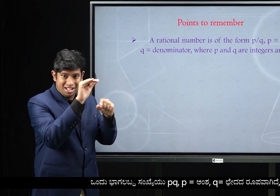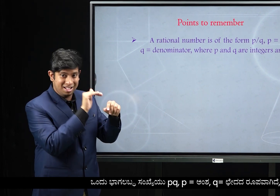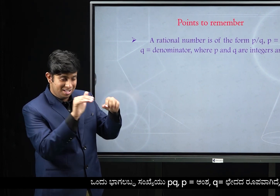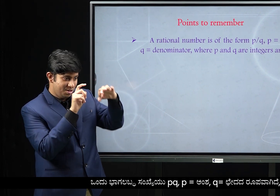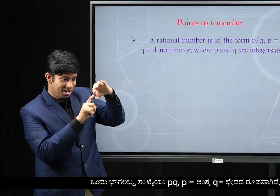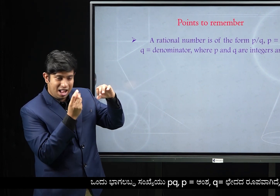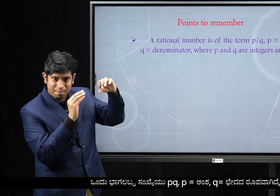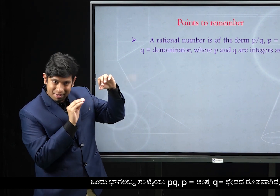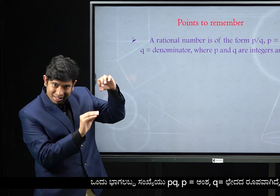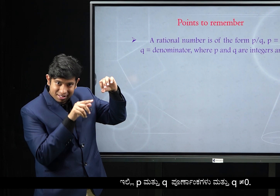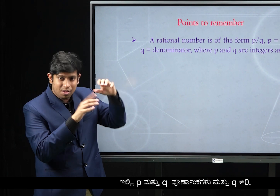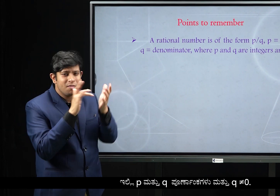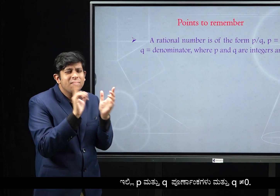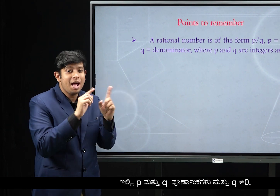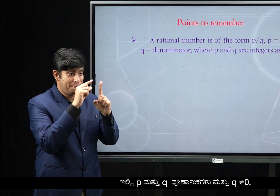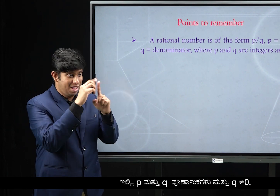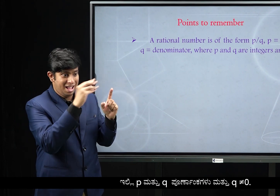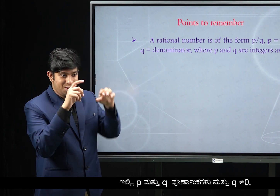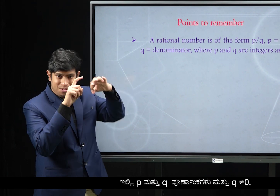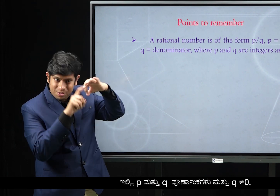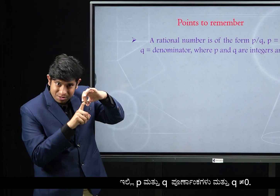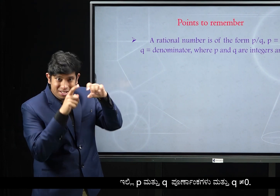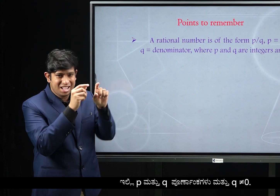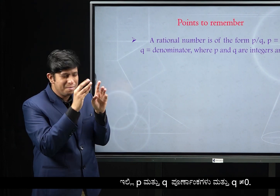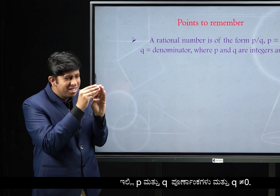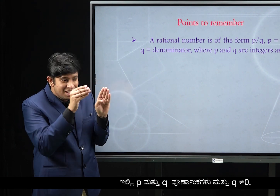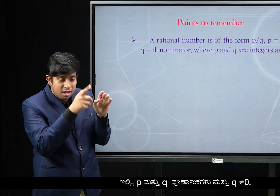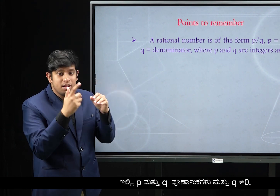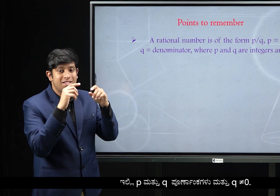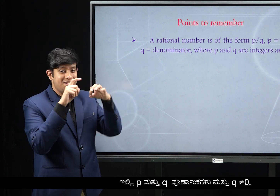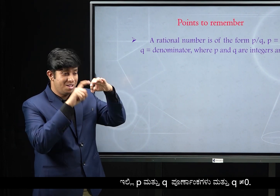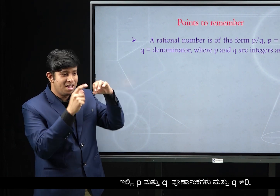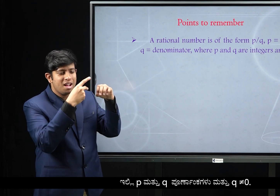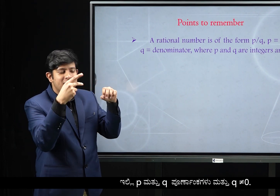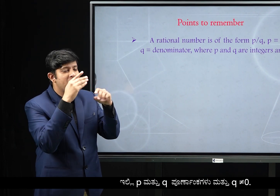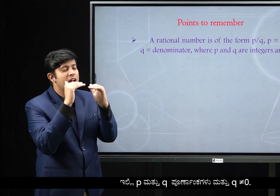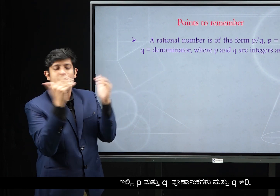ರೂಪವಾಗಿದೆ. ಇಲ್ಲಿ P ಮತ್ತು Q ಪೂರ್ಣಾಂಕಗಳು ಮತ್ತು Q 0ಗೆ ಸಮನಾಗಿಲ್ಲ.